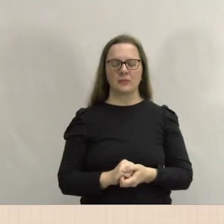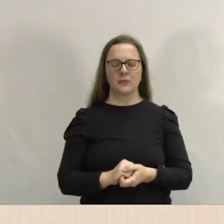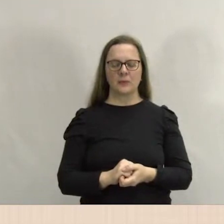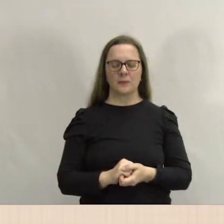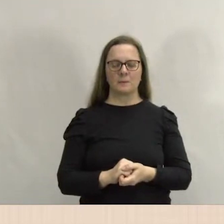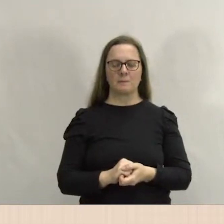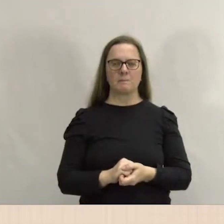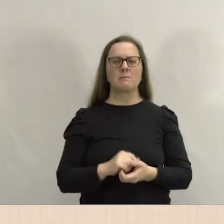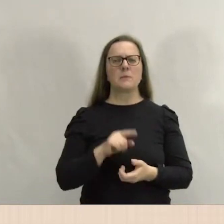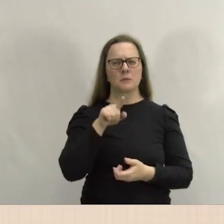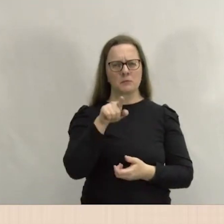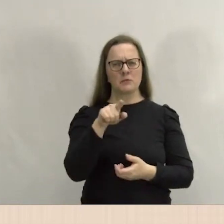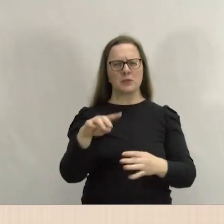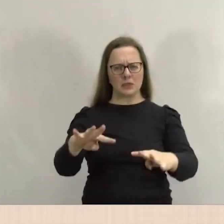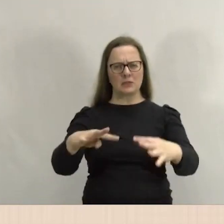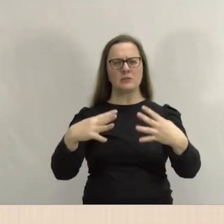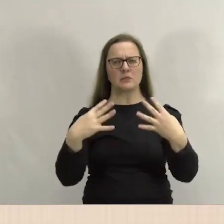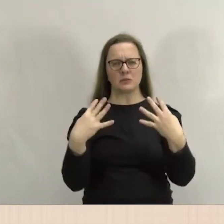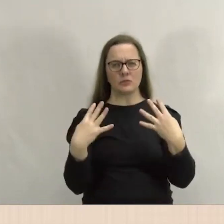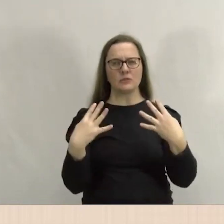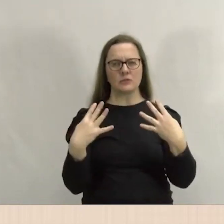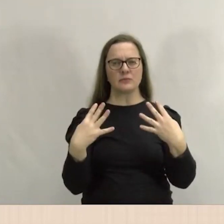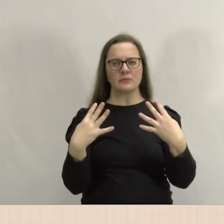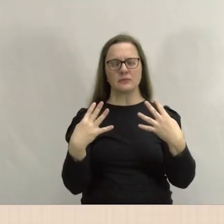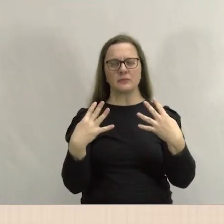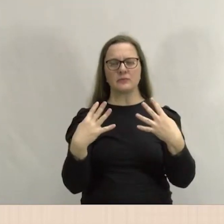Você que nos acompanha,